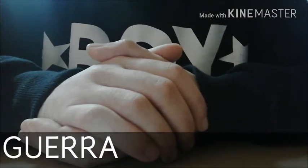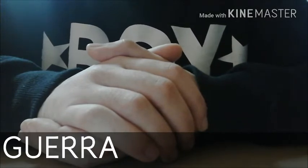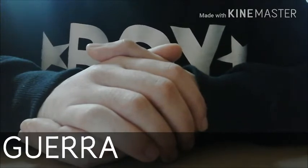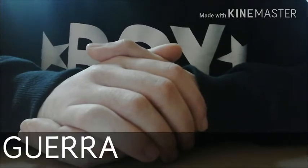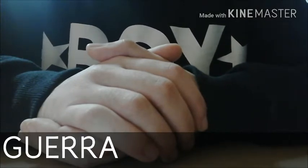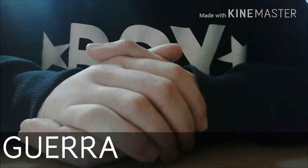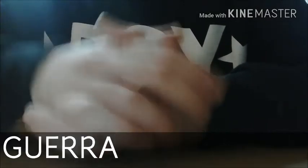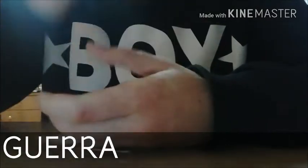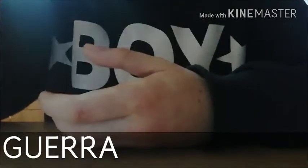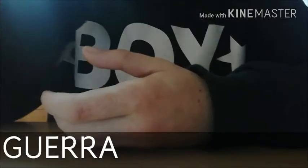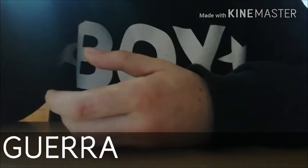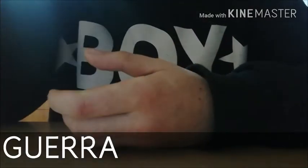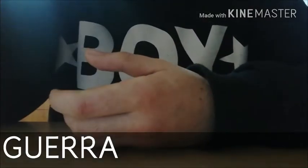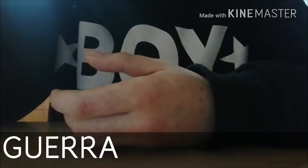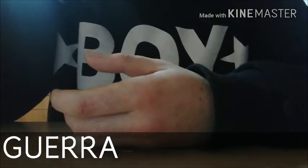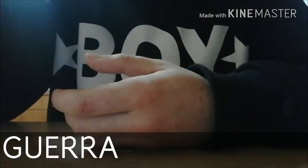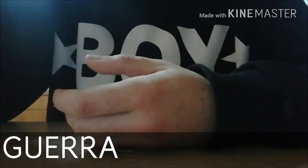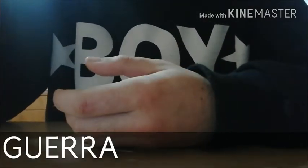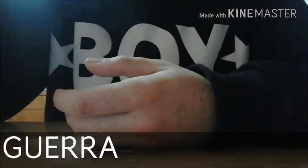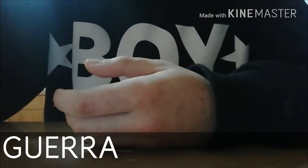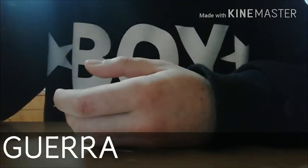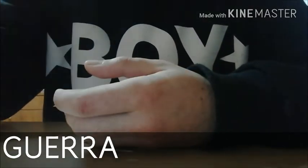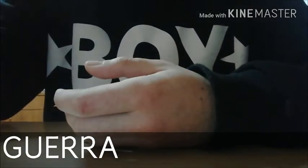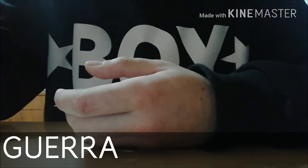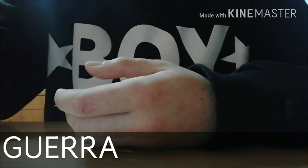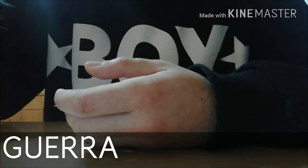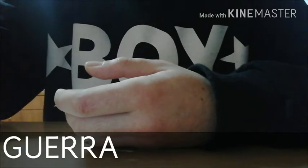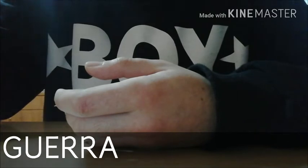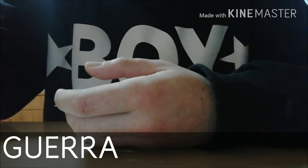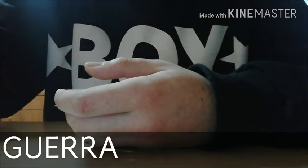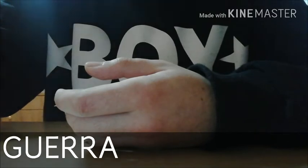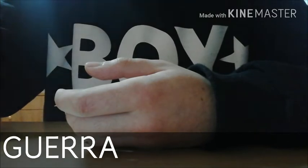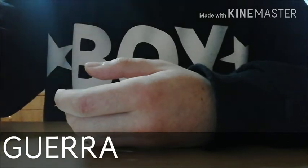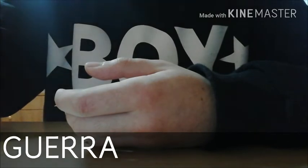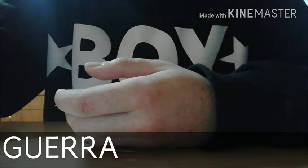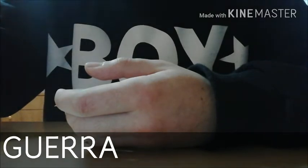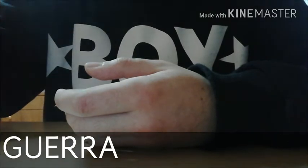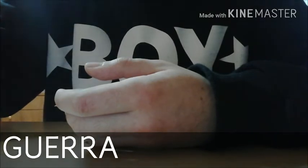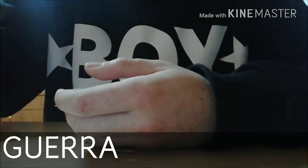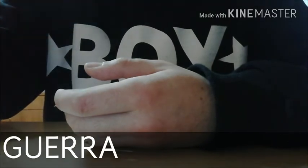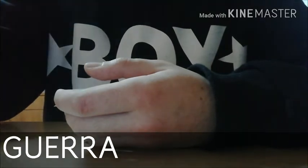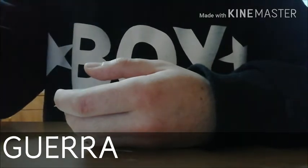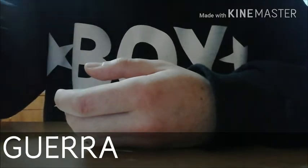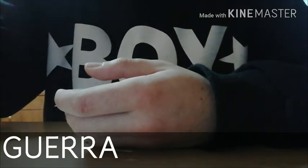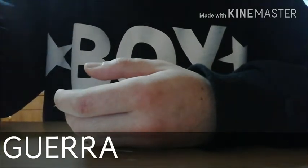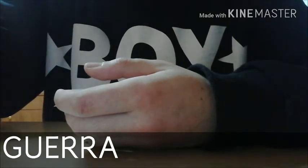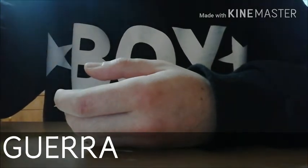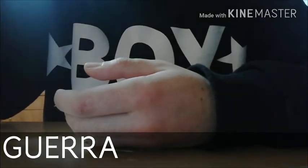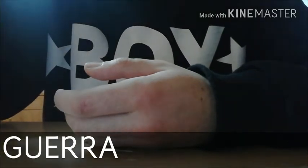che ho in mente sequestro di escort perché devo trovare il sistema per fanno